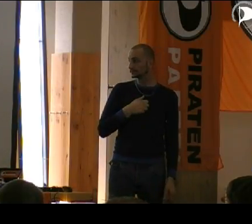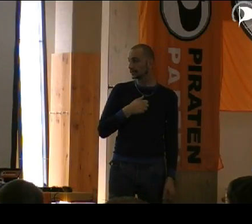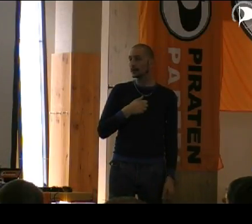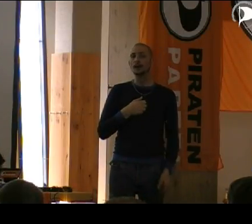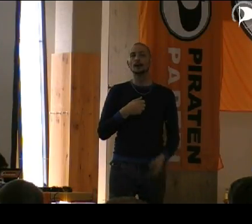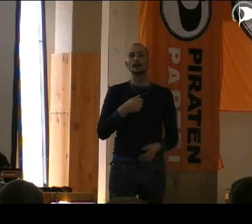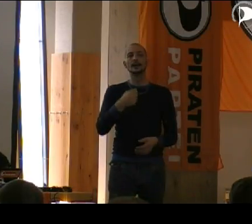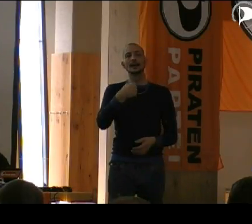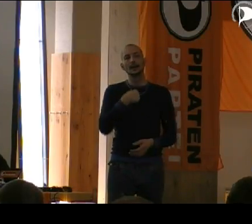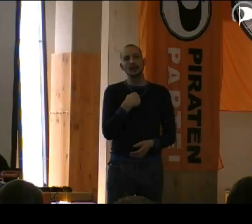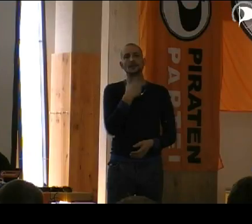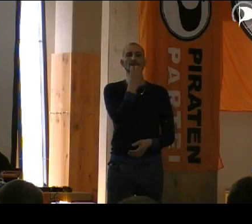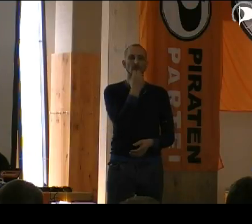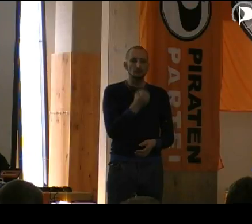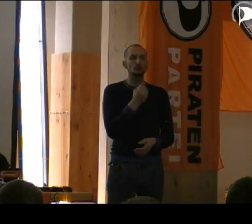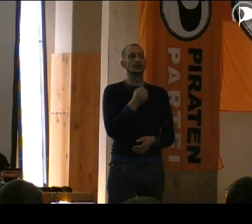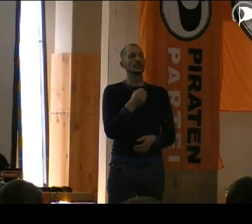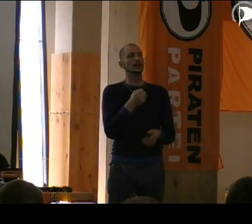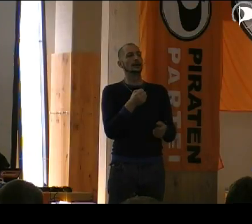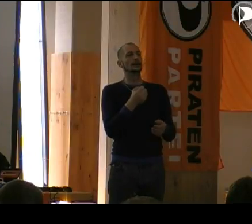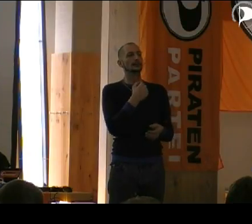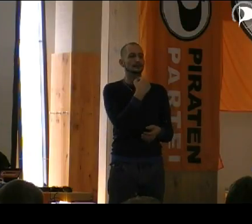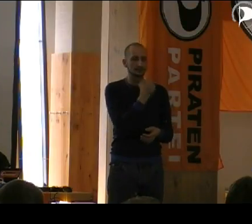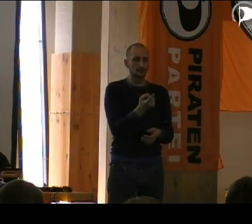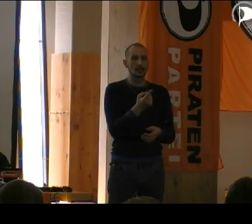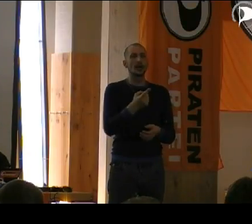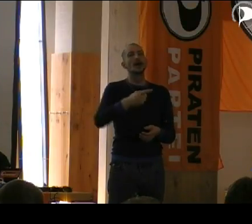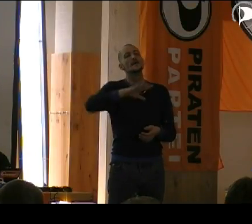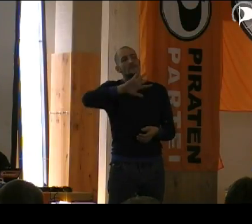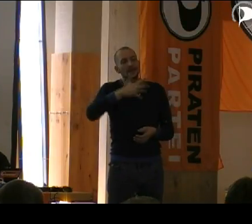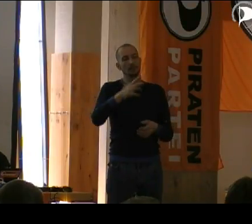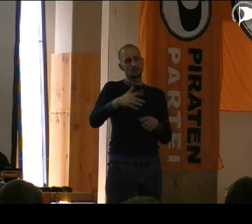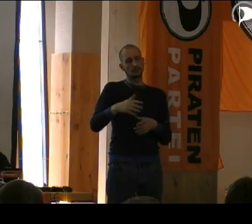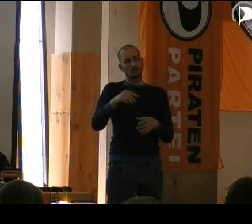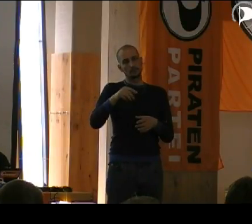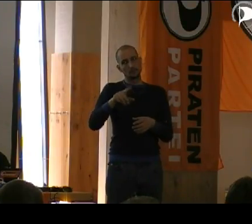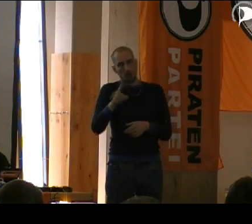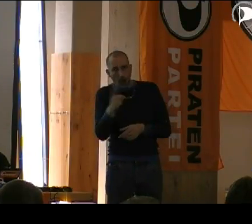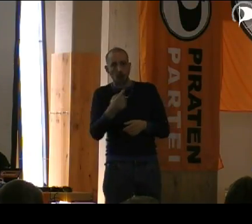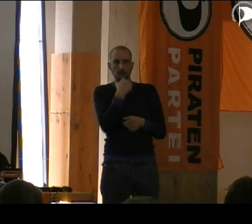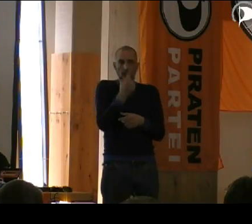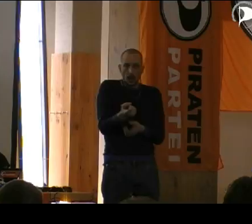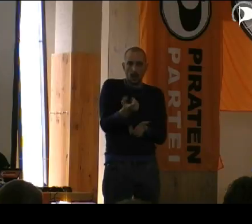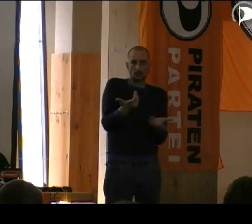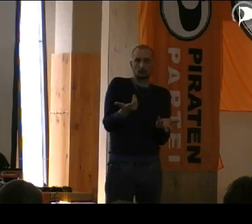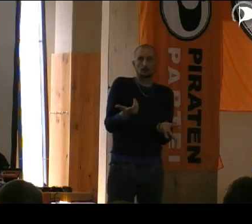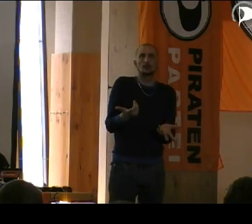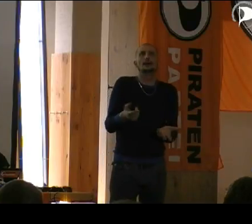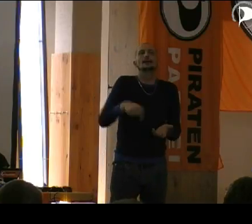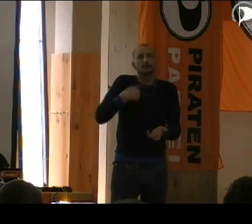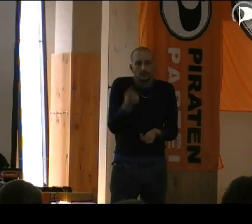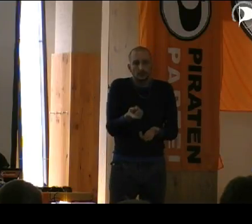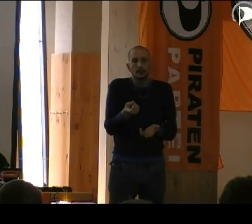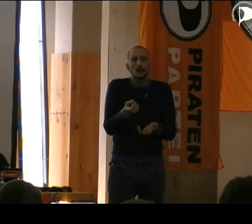ich möchte euch darauf hinweisen dass ich aber sagen werde und es wäre mir ganz recht wenn ich danke